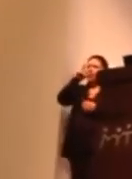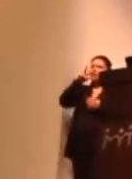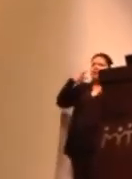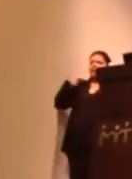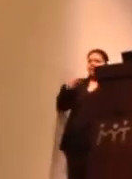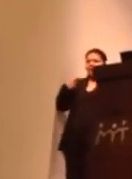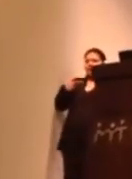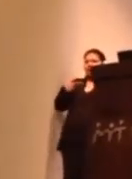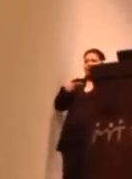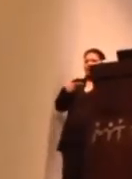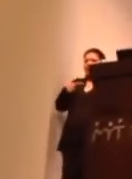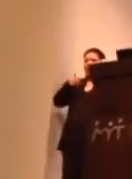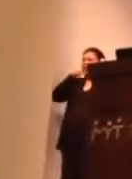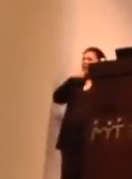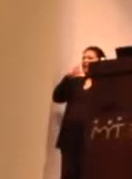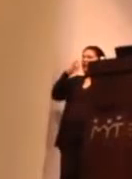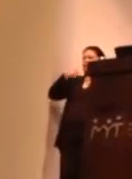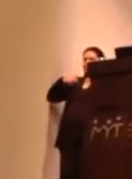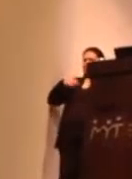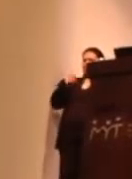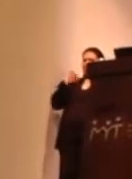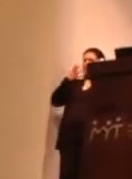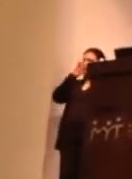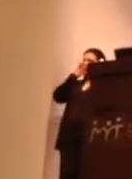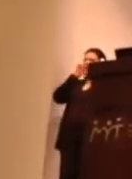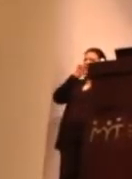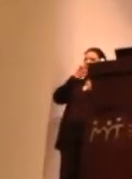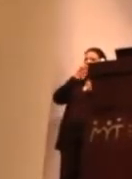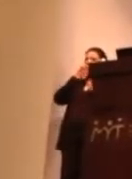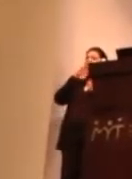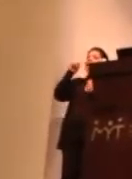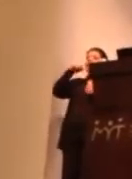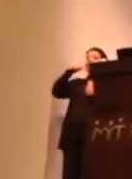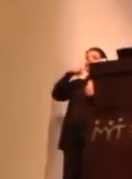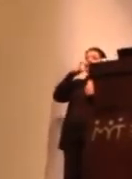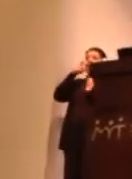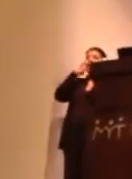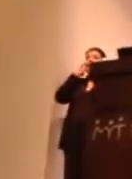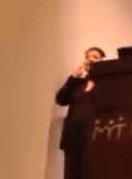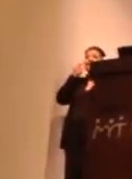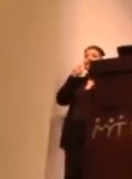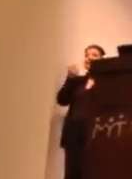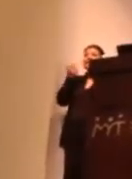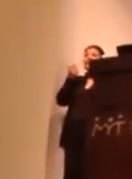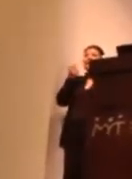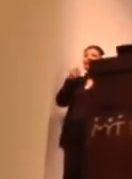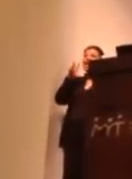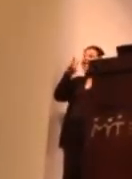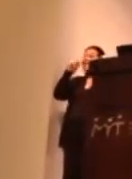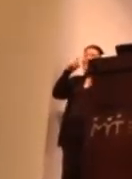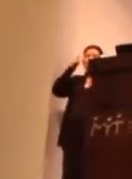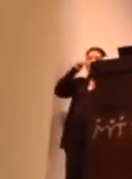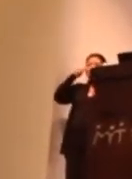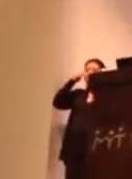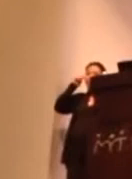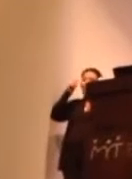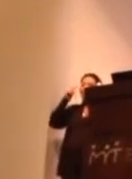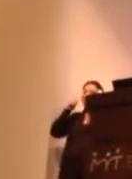reaccionan siempre enojadas ante todo? Y dices, aquí toca llorar, no es enojarse.